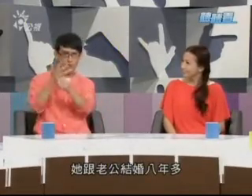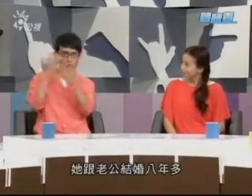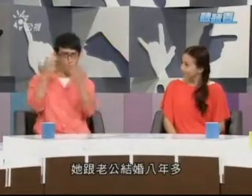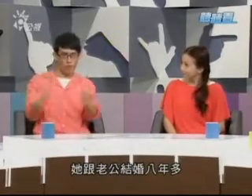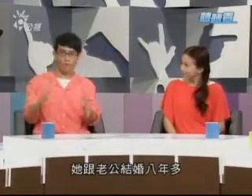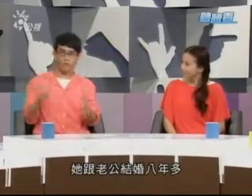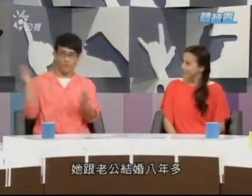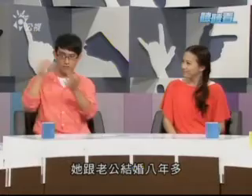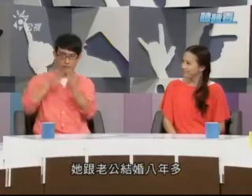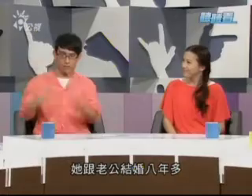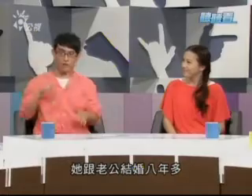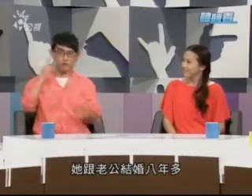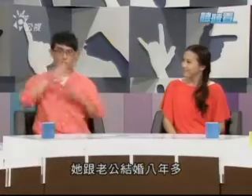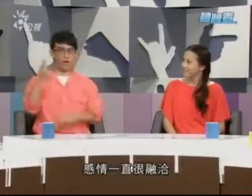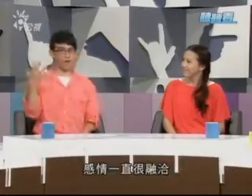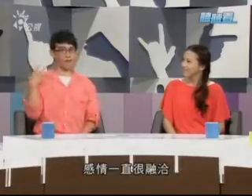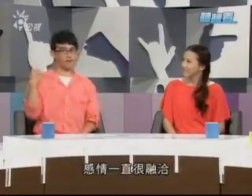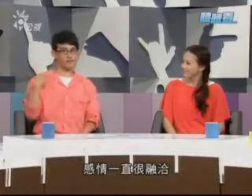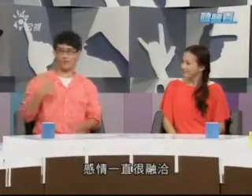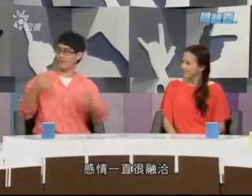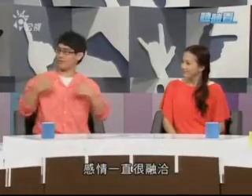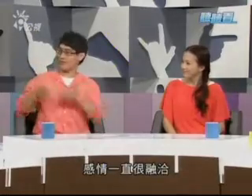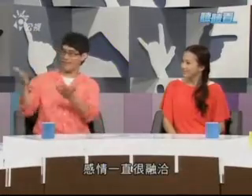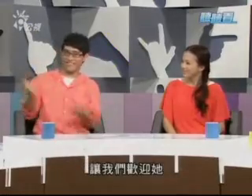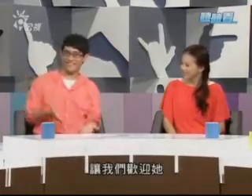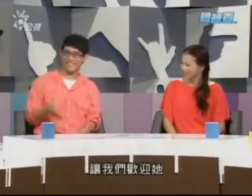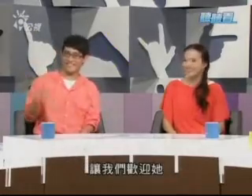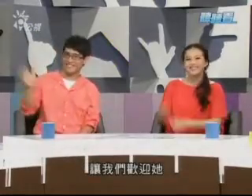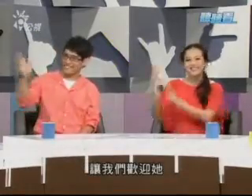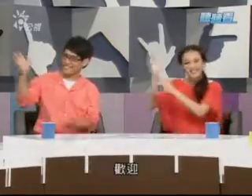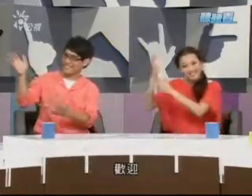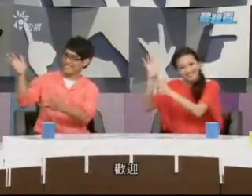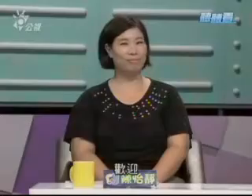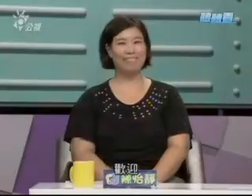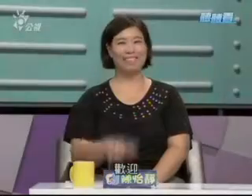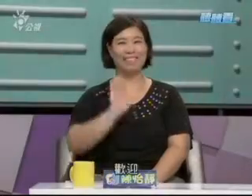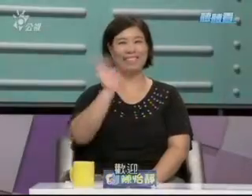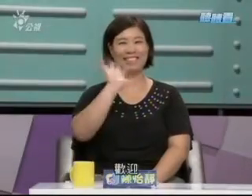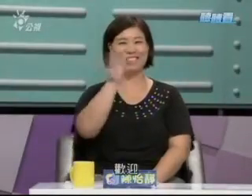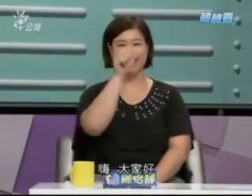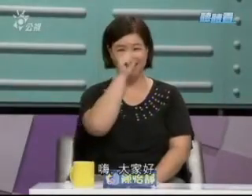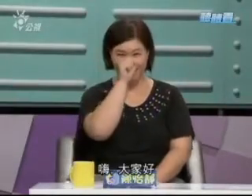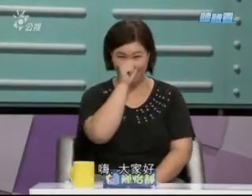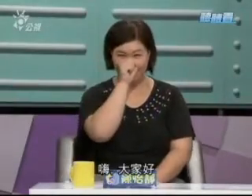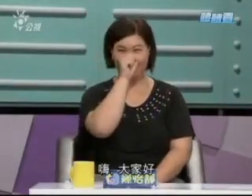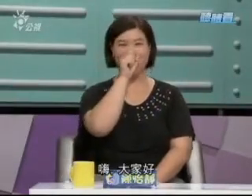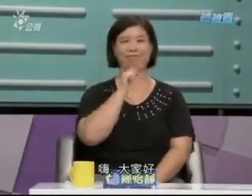公啊结婚8年多，感情一直很融洽，让我们欢迎她。 欢迎 欢迎。 嗨，大家好。